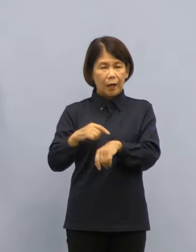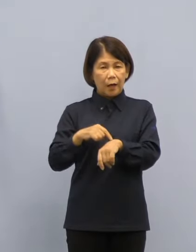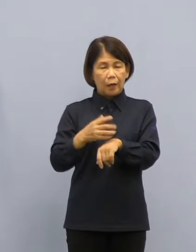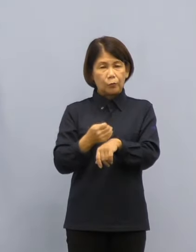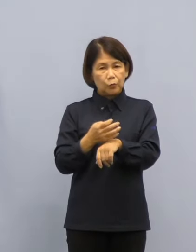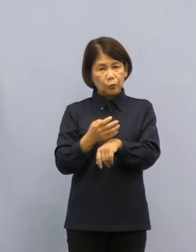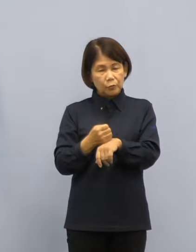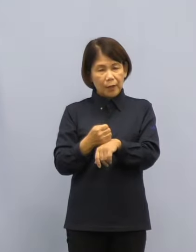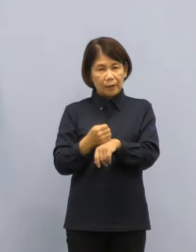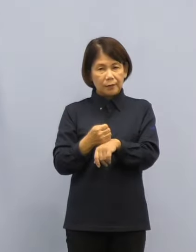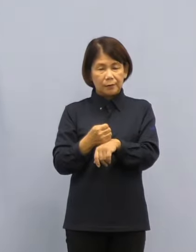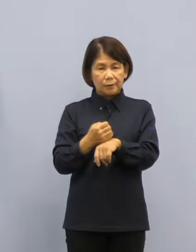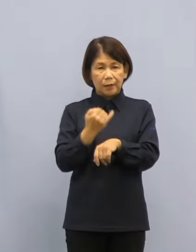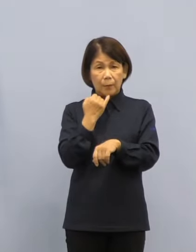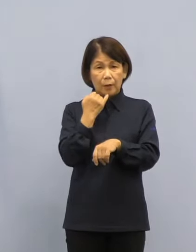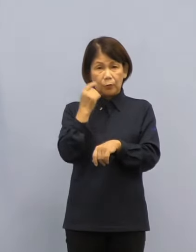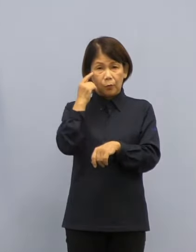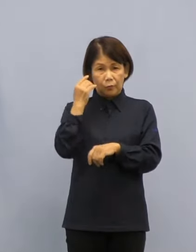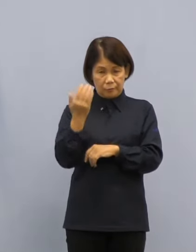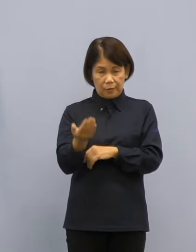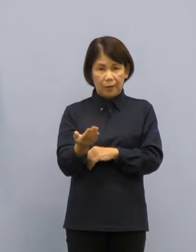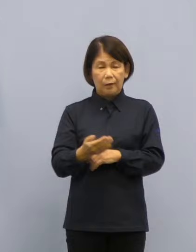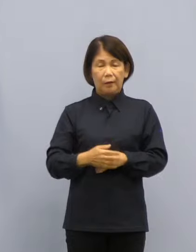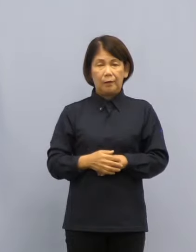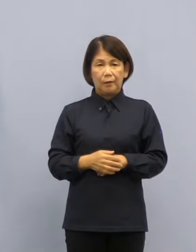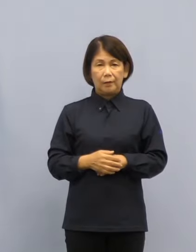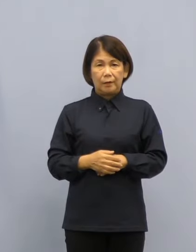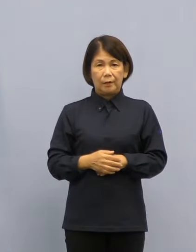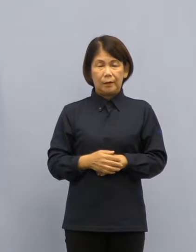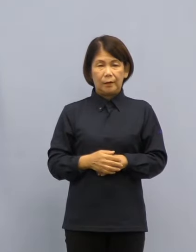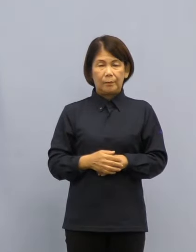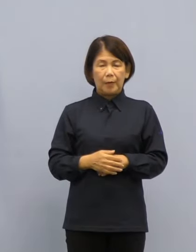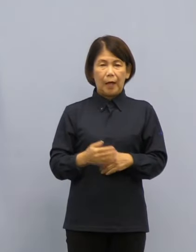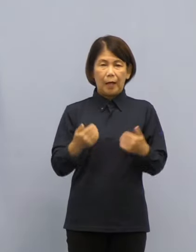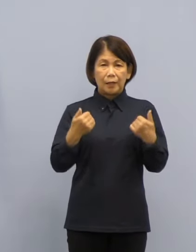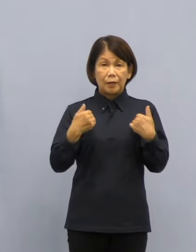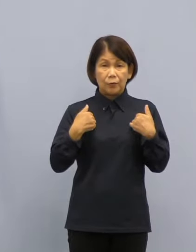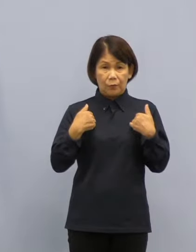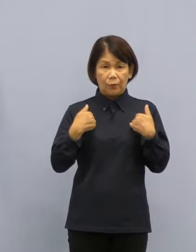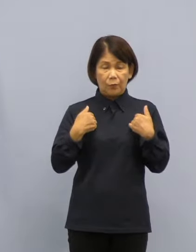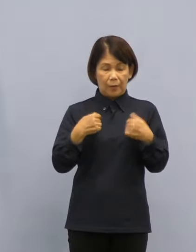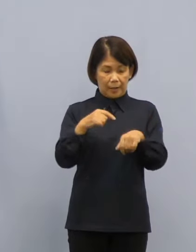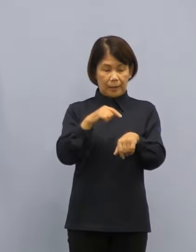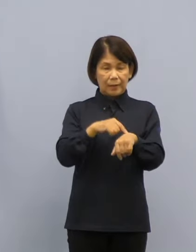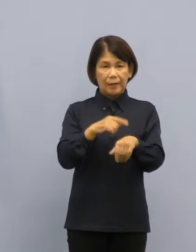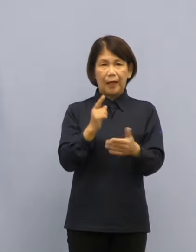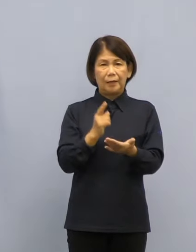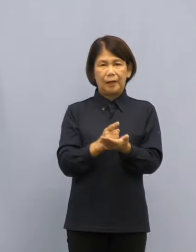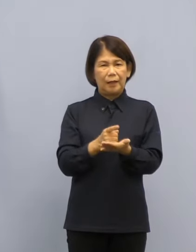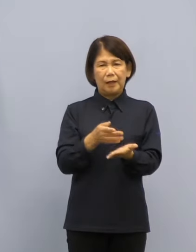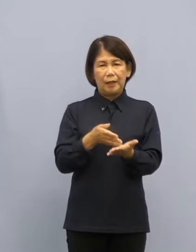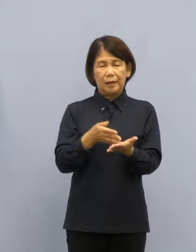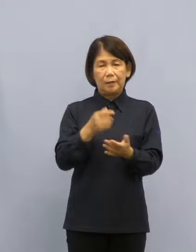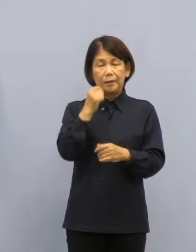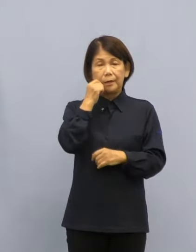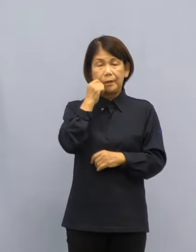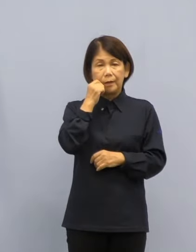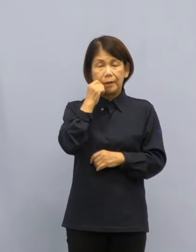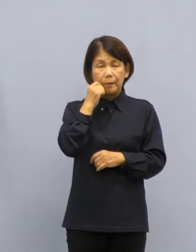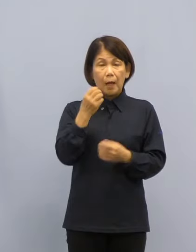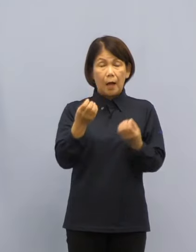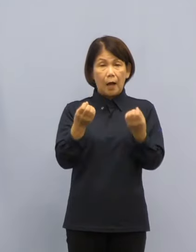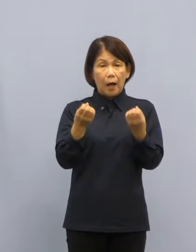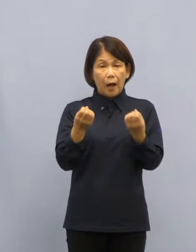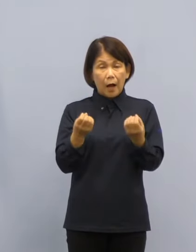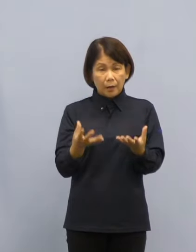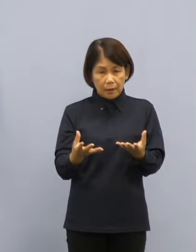と。 時間だけでは、所要時間だけでは語れないものだと思います。やはり新しくできたときに